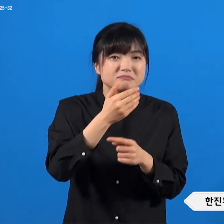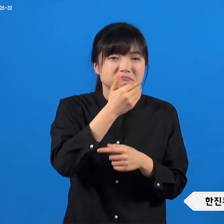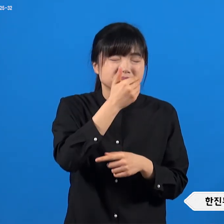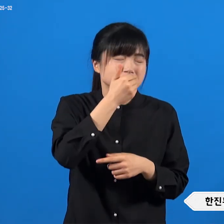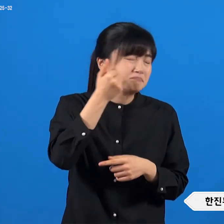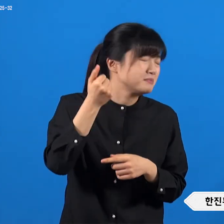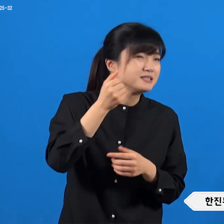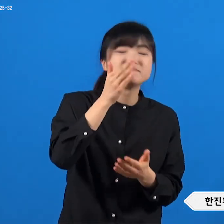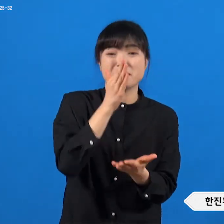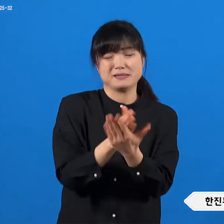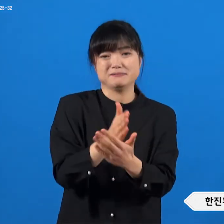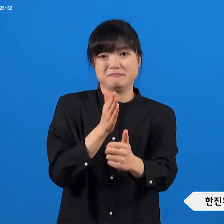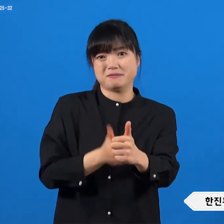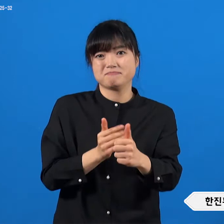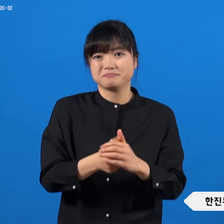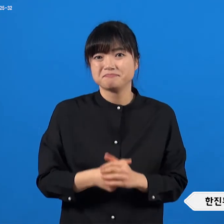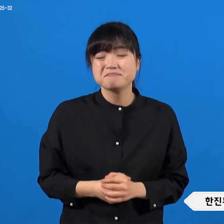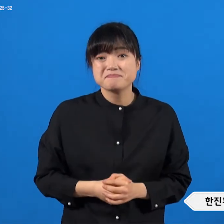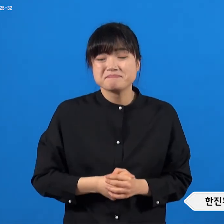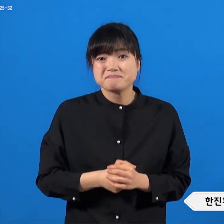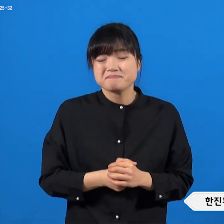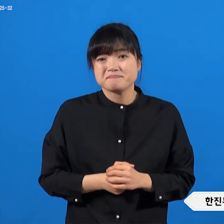마시기를 바랍니다.